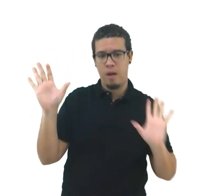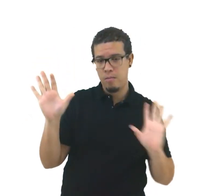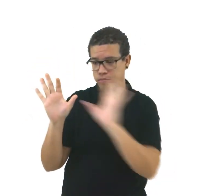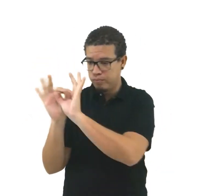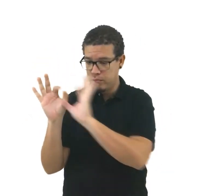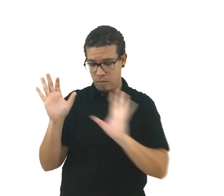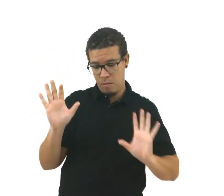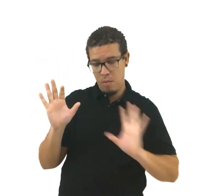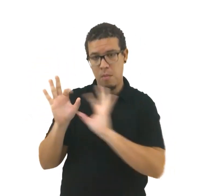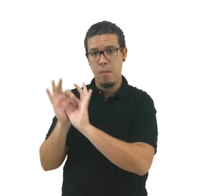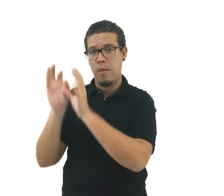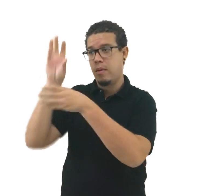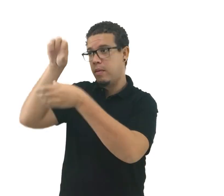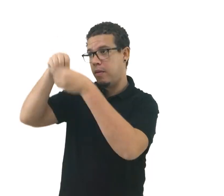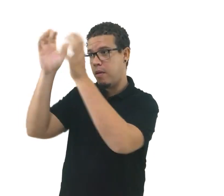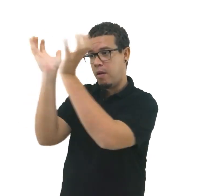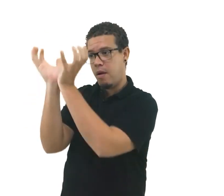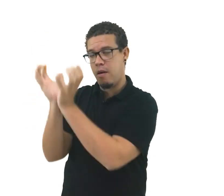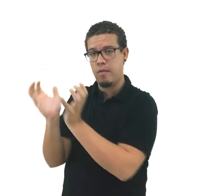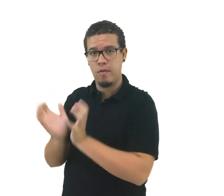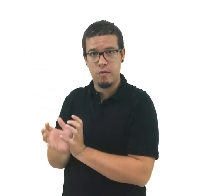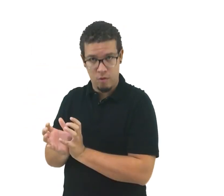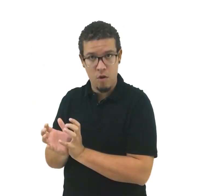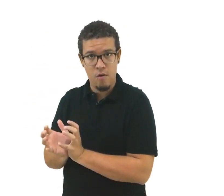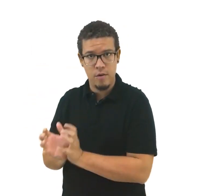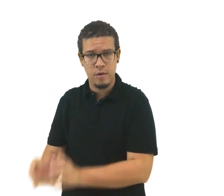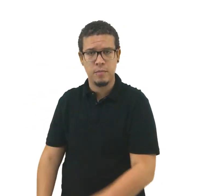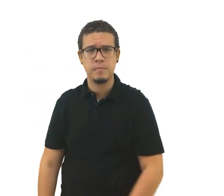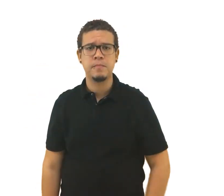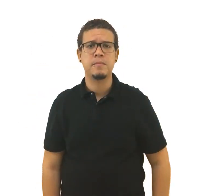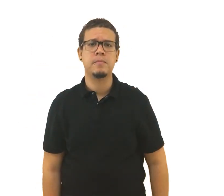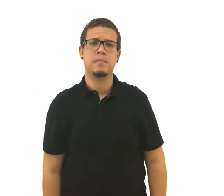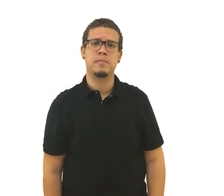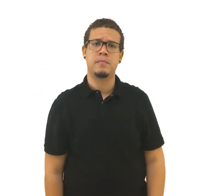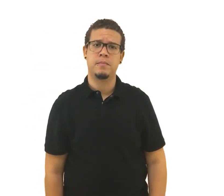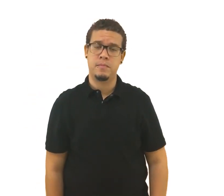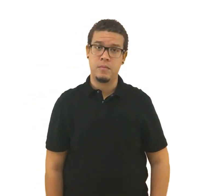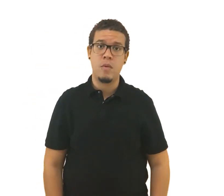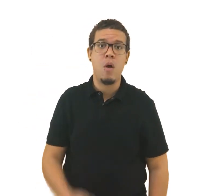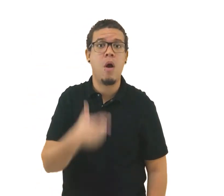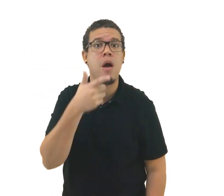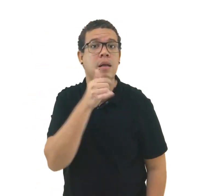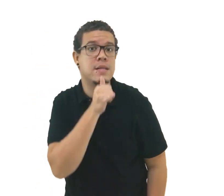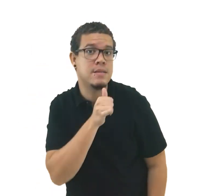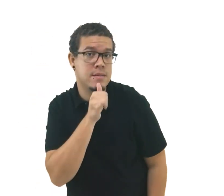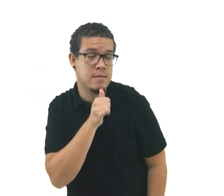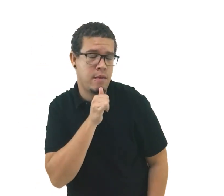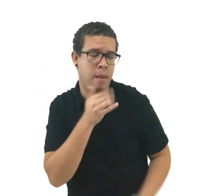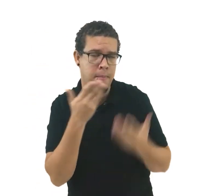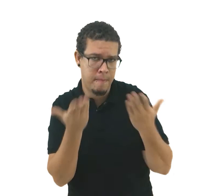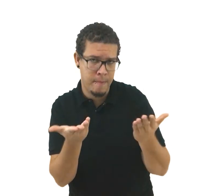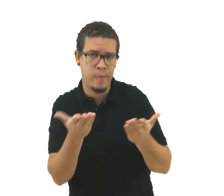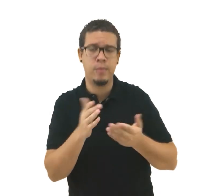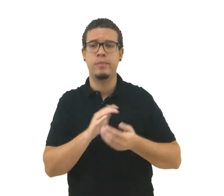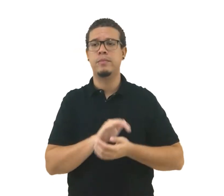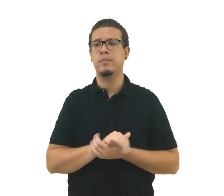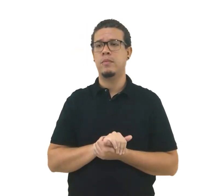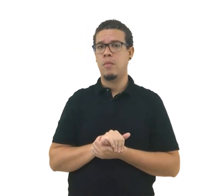formação pelos quais passam. Portanto, morfologia é o estudo dessas classificações.